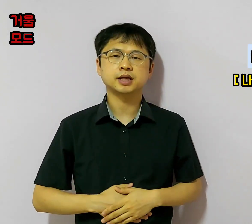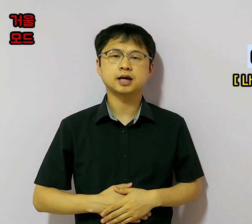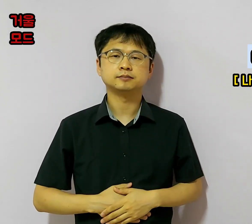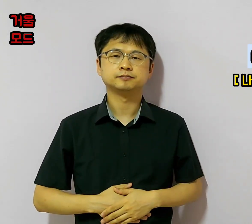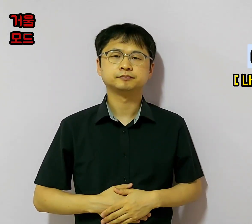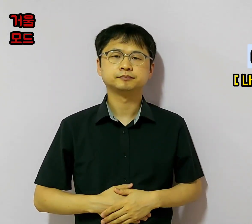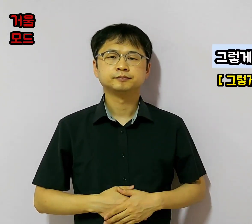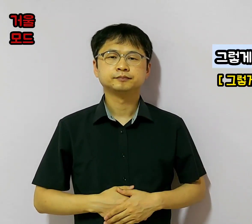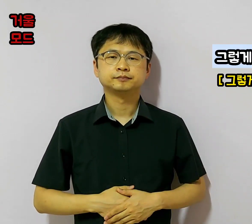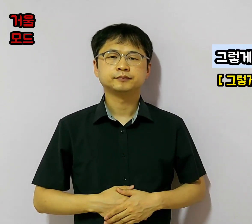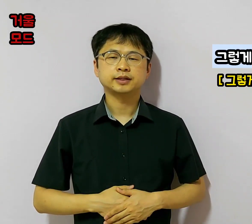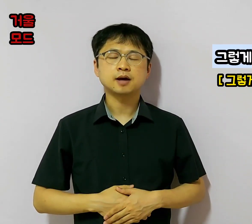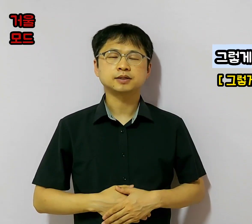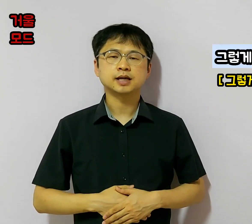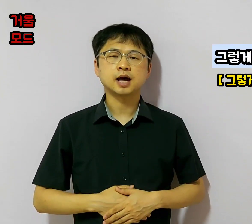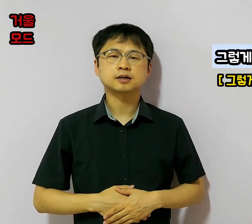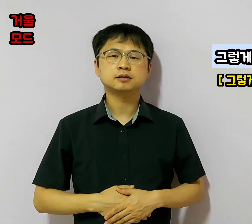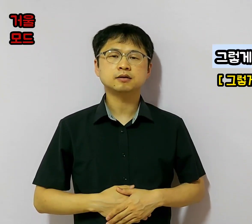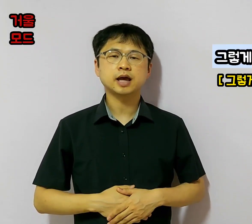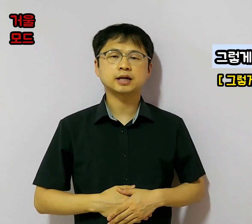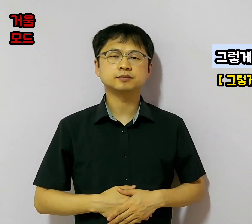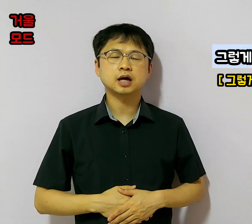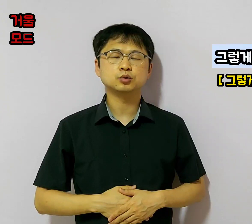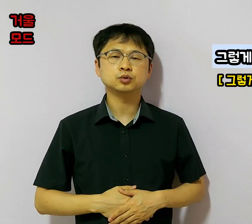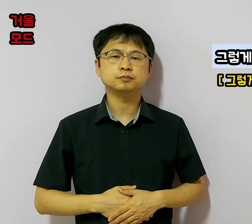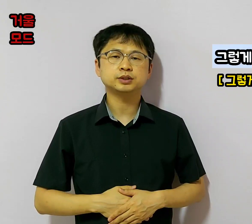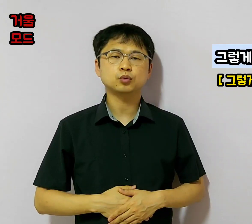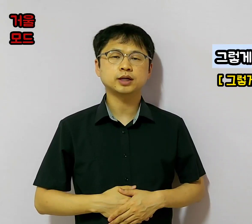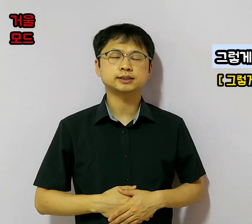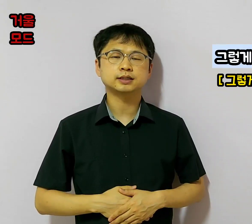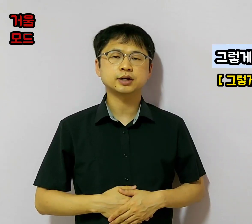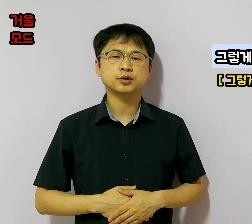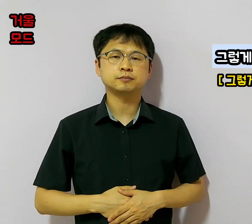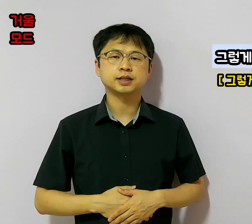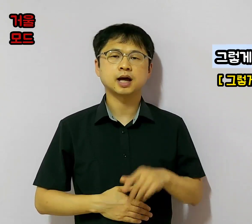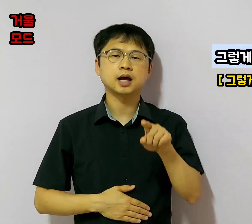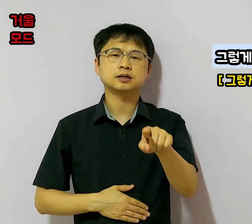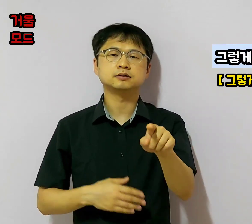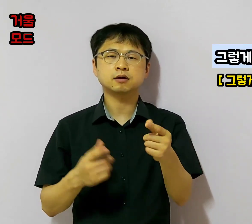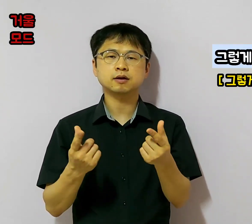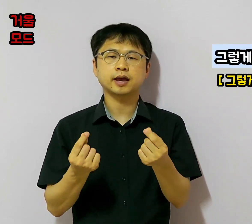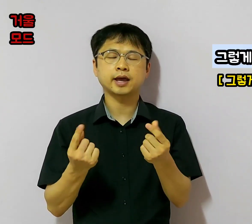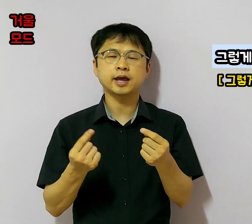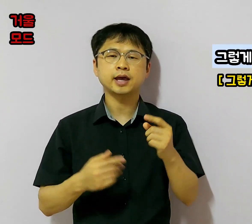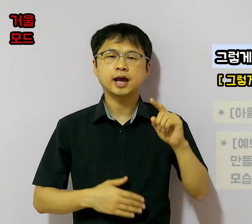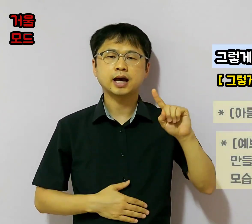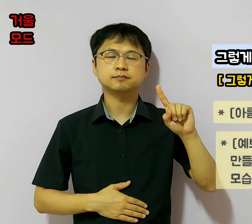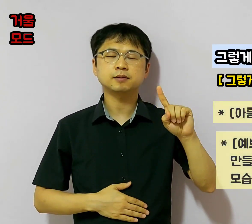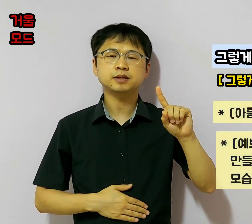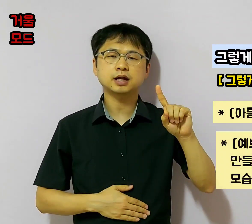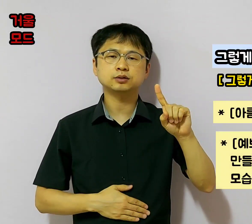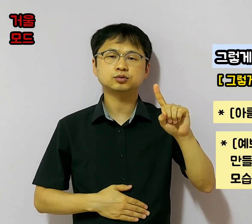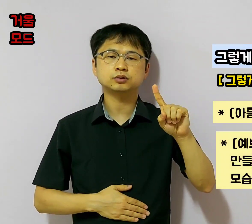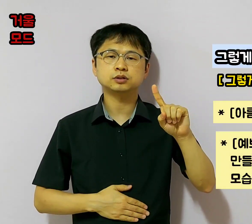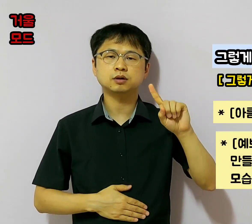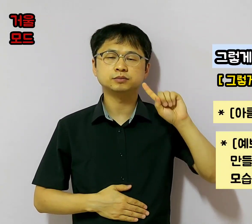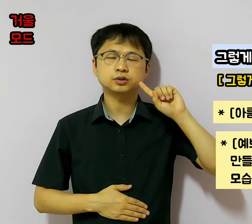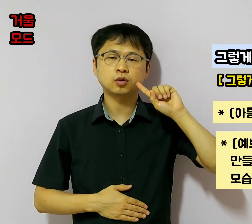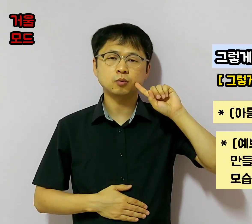됩니다. 네, 다음 가사 그렇게 아름다운 미소가 있을까요? 입니다. 그렇게 아름답다라는 소는 검지로